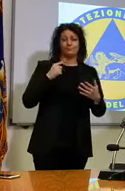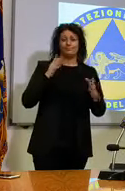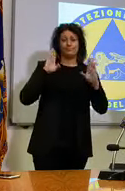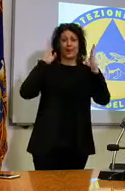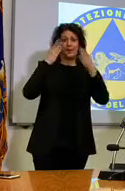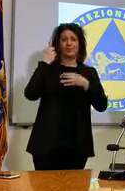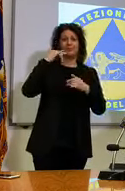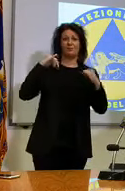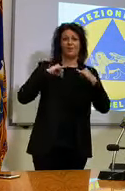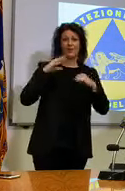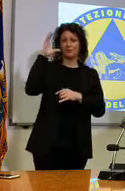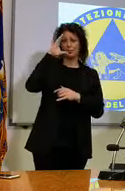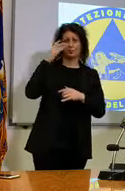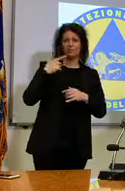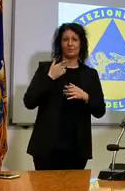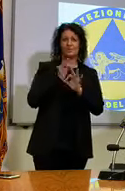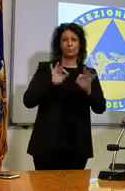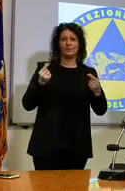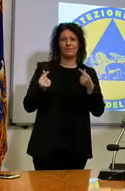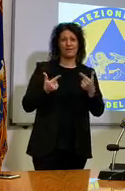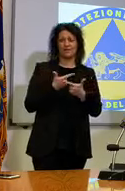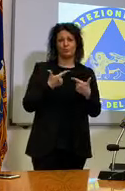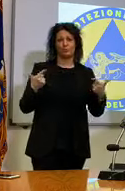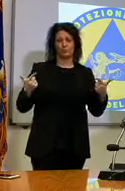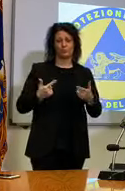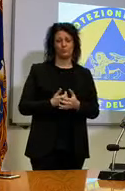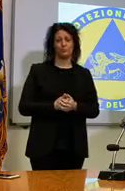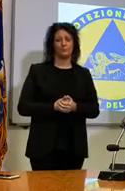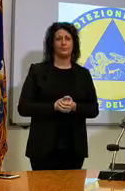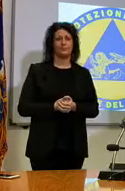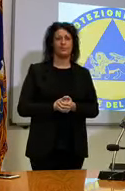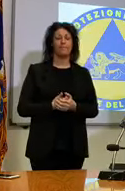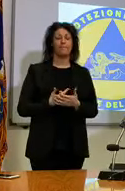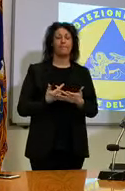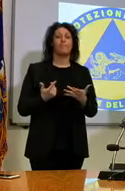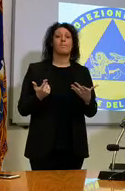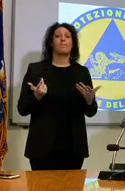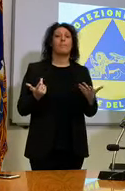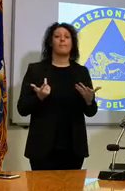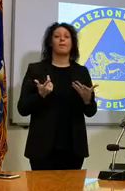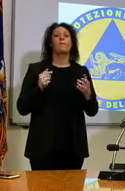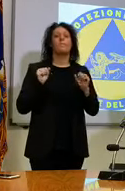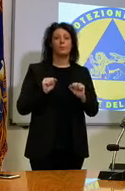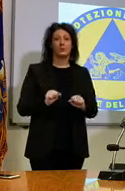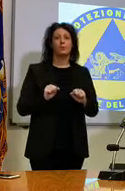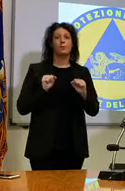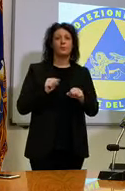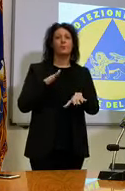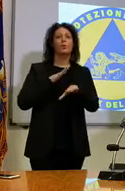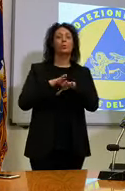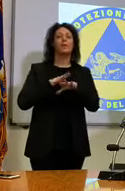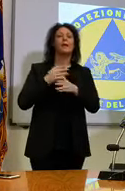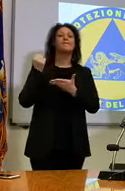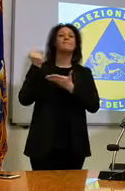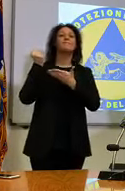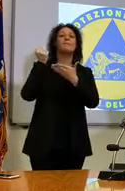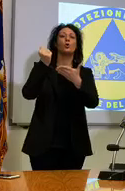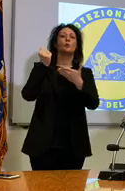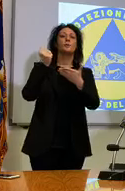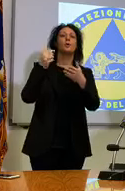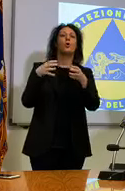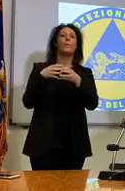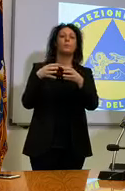Stiamo stornando fondi comunitari e la programmazione comunitaria. Potremmo fare alcune attività con i fondi comunitari, però ci fermiamo lì.